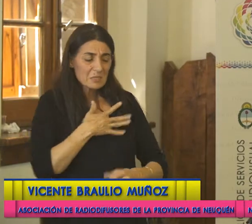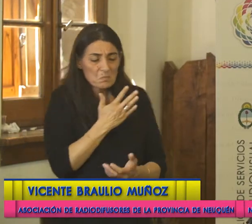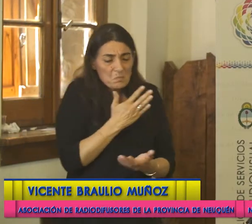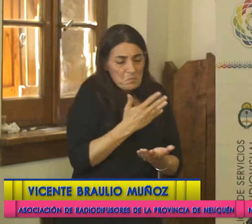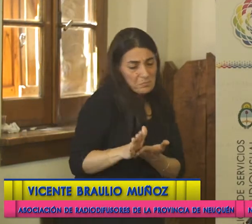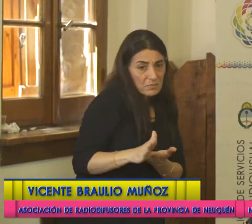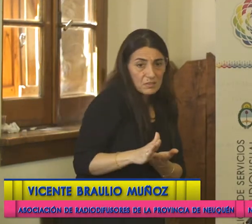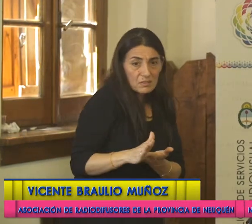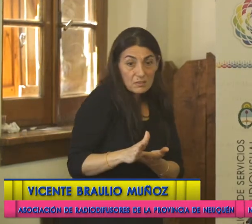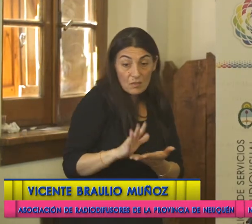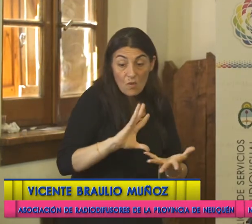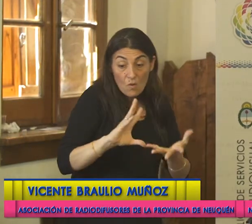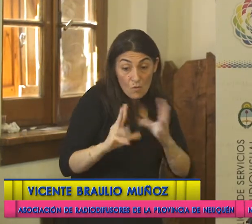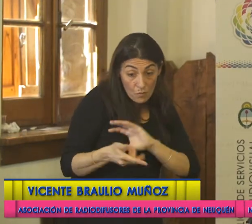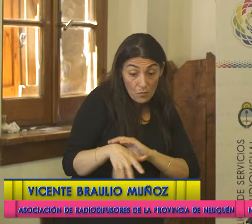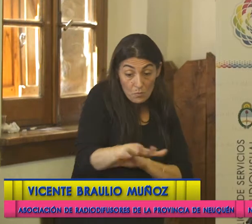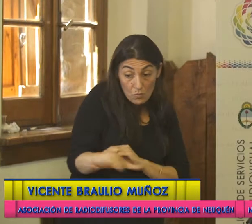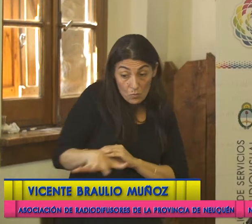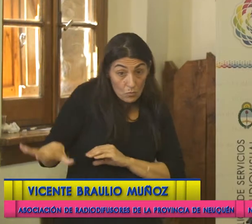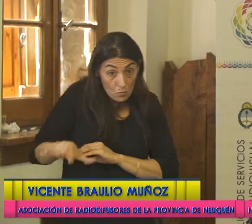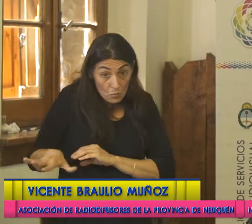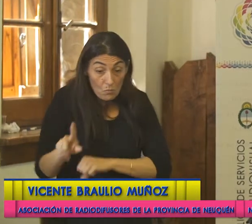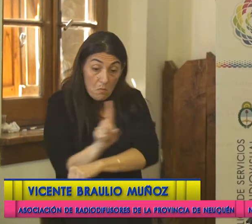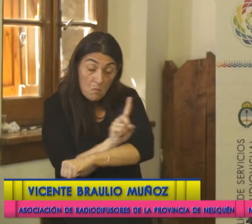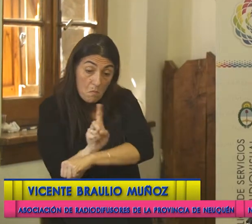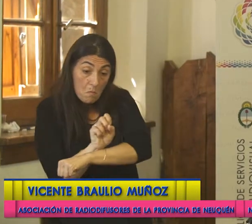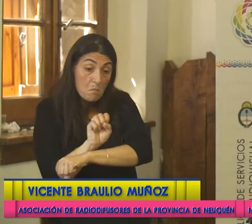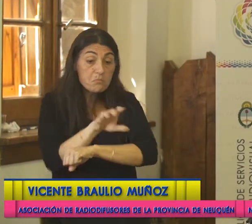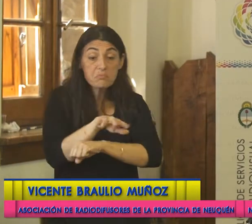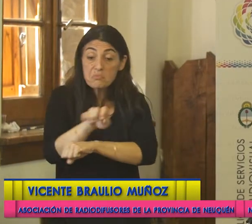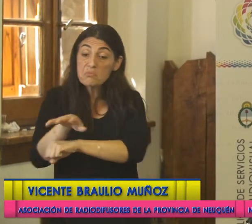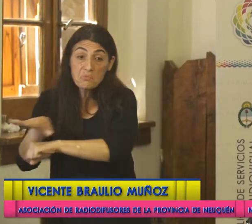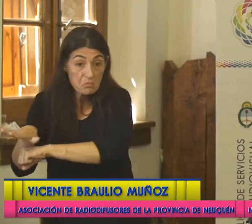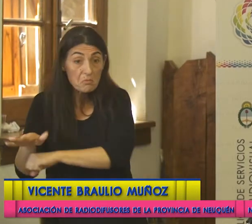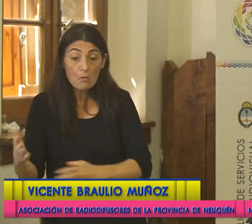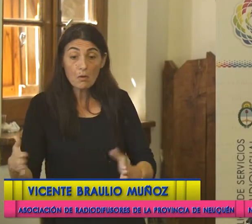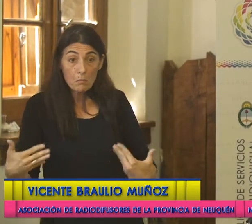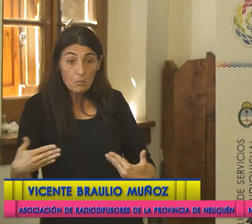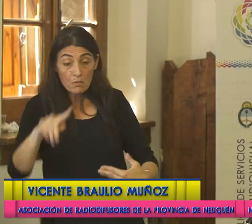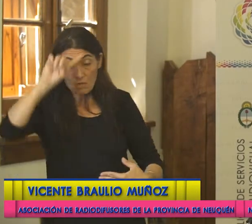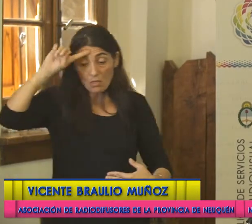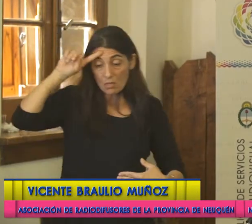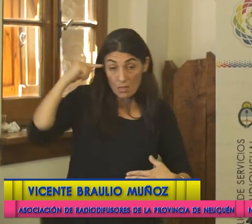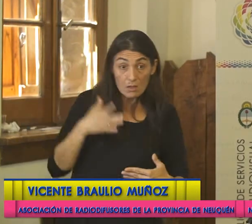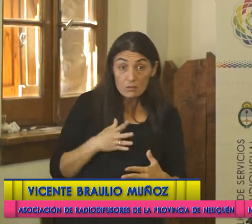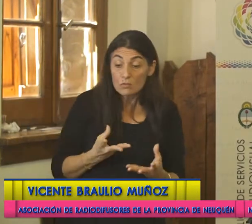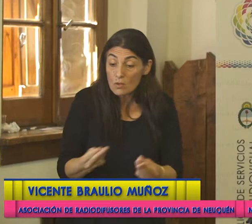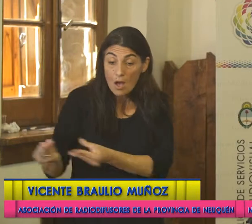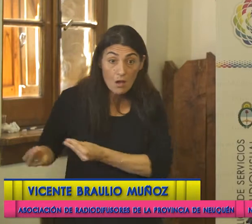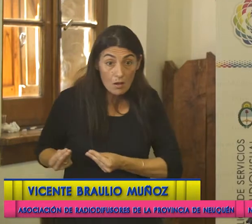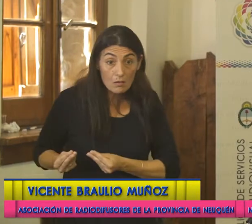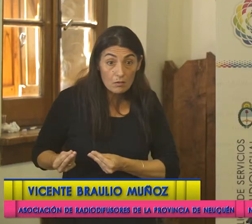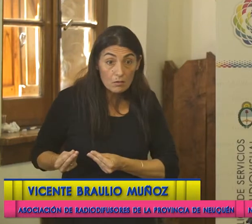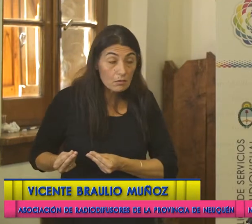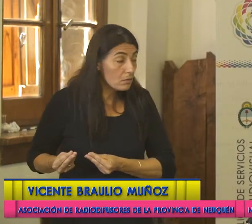otros sectores mantienen al aire con apoyo del estado y recepción de la pauta publicitaria oficial